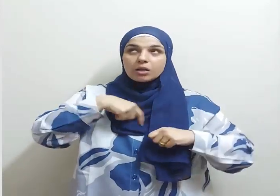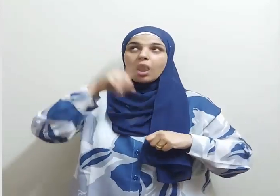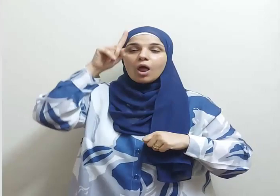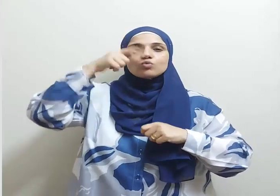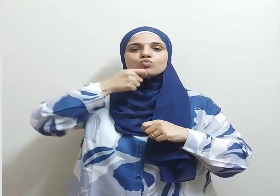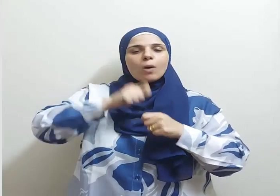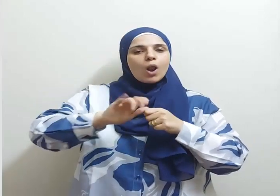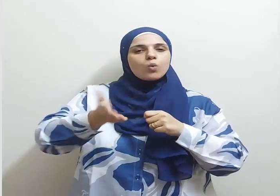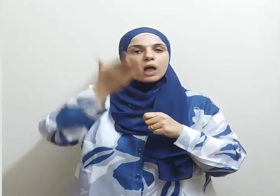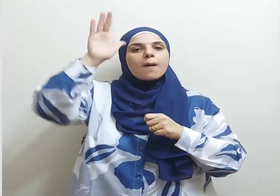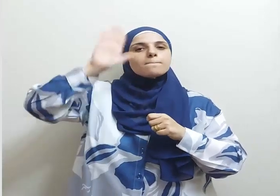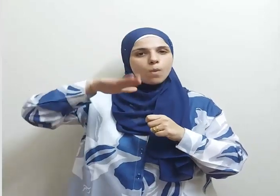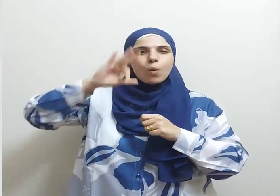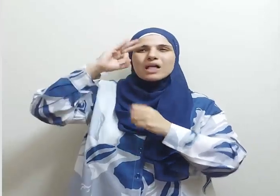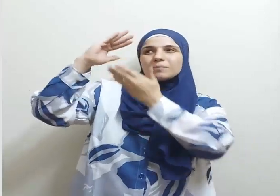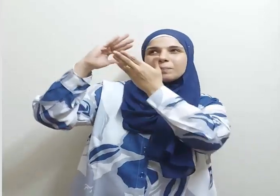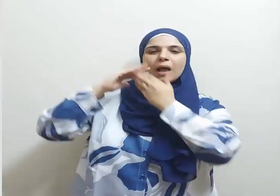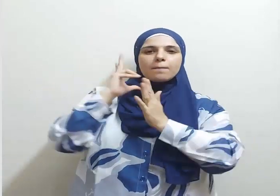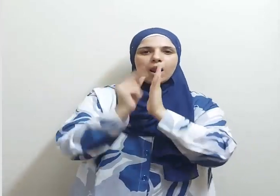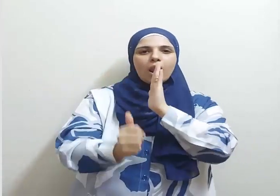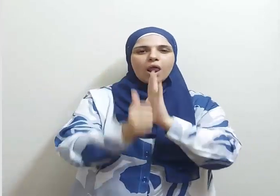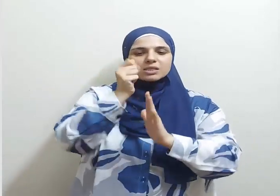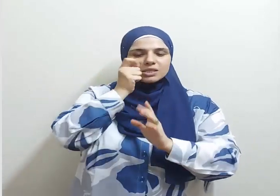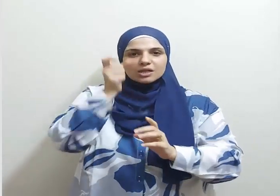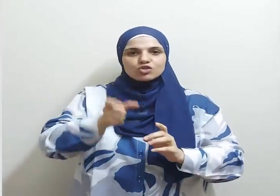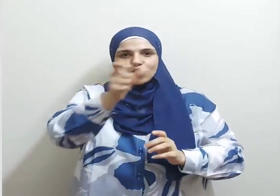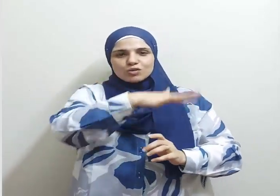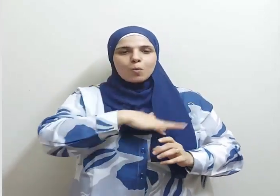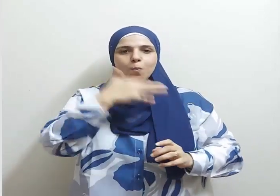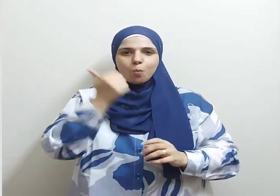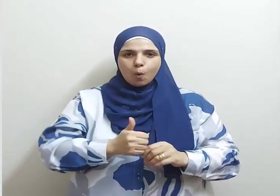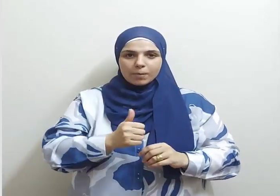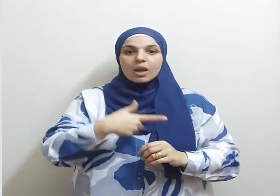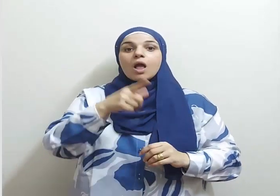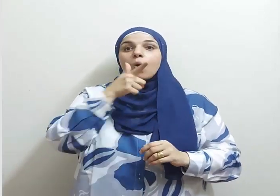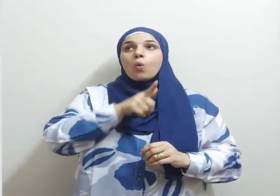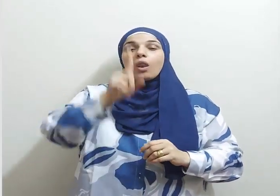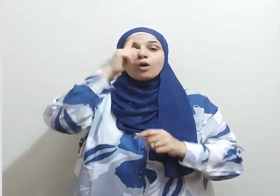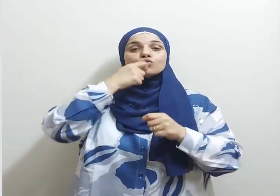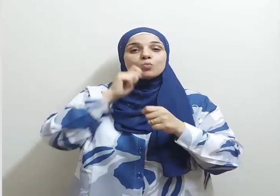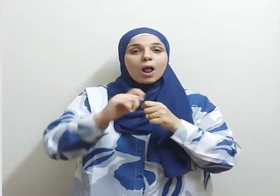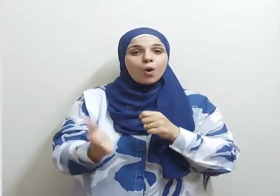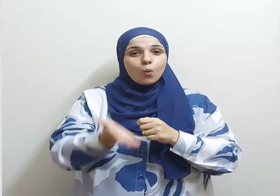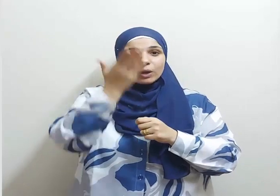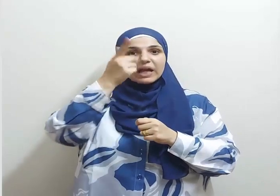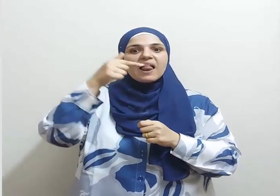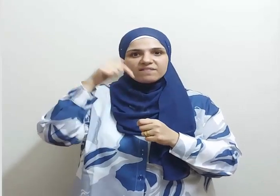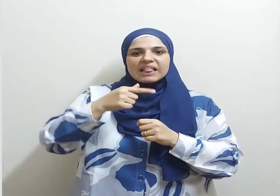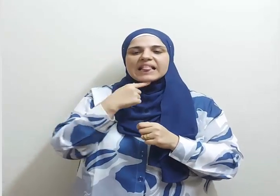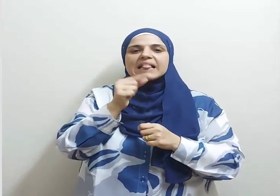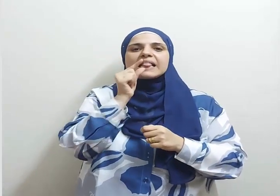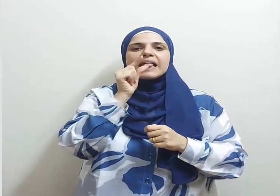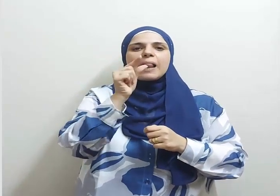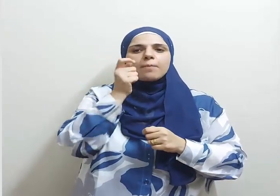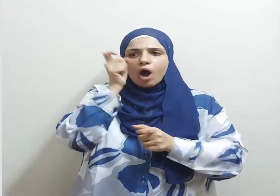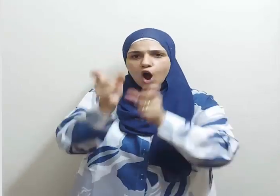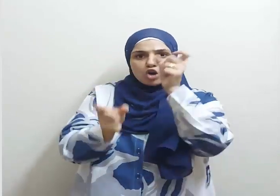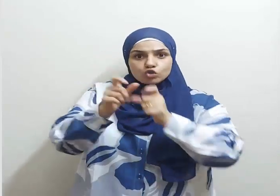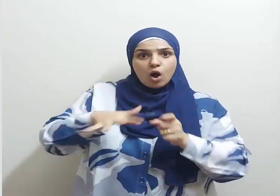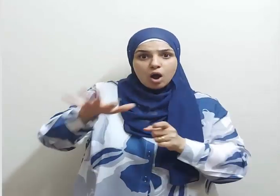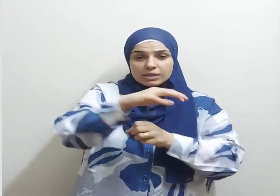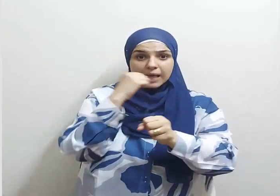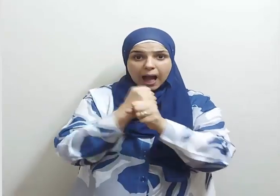ونصره لعباده المؤمنين حيث يقول سبحانه ولقد سبقت كلمتنا لعبادنا